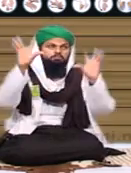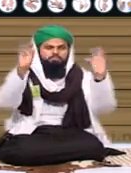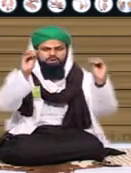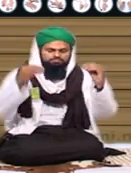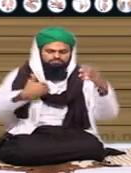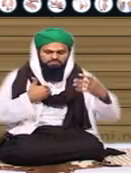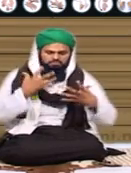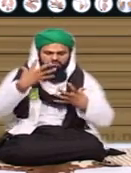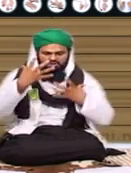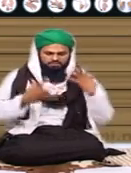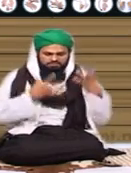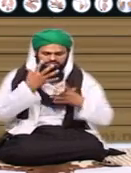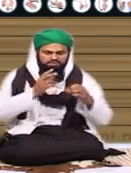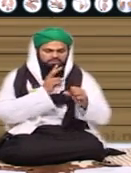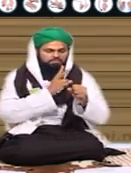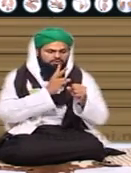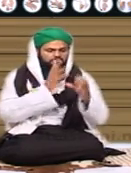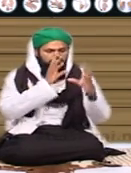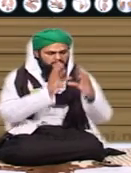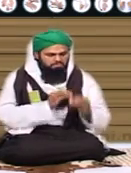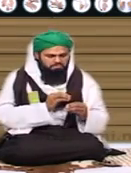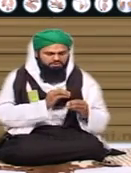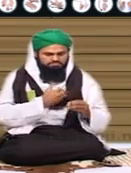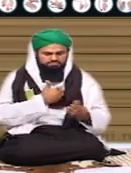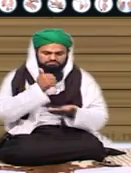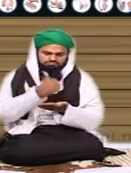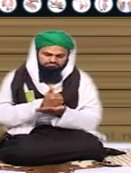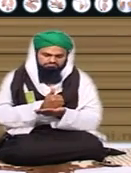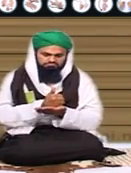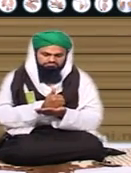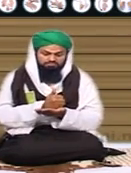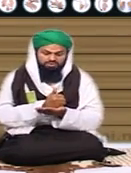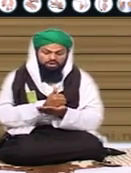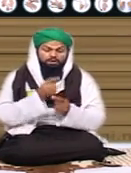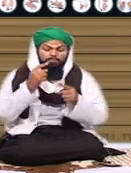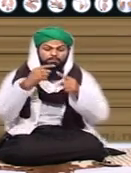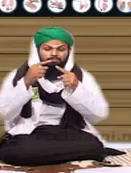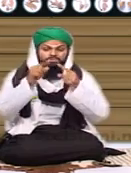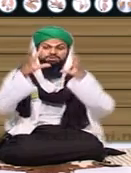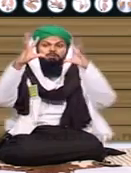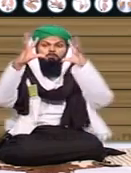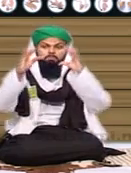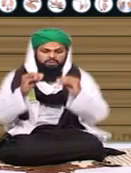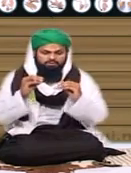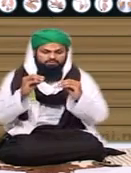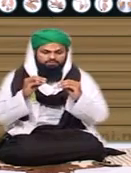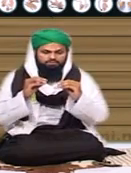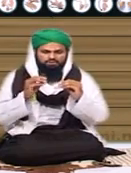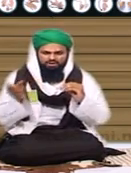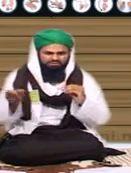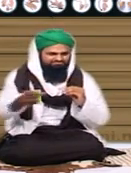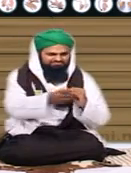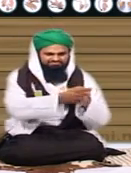اگر یہ بند ہو جائے تو ابھی میں پریشان ہو جاؤں, شاید بیان ختم کر کے بیٹھ بھی ہوں. تو جب بجلی فیل ہو جاتی